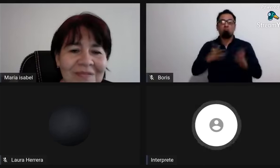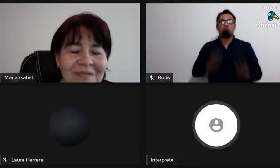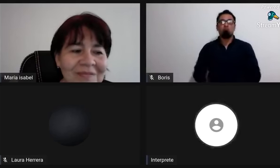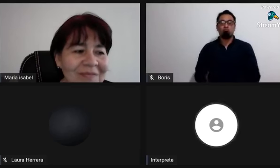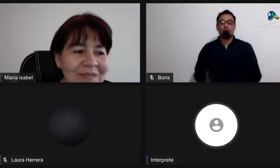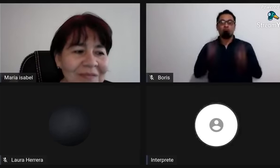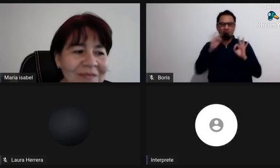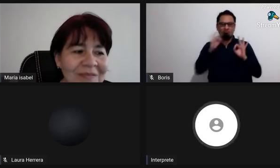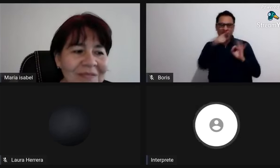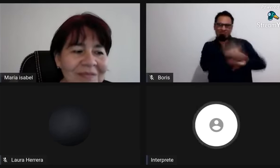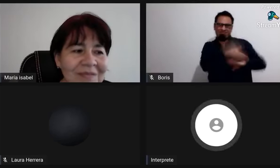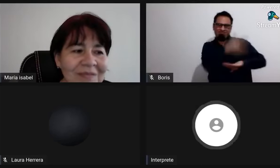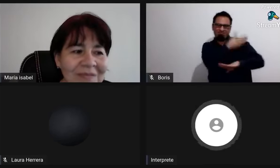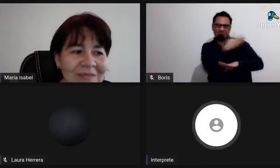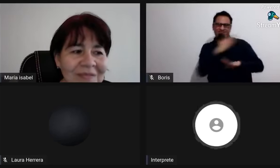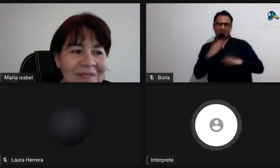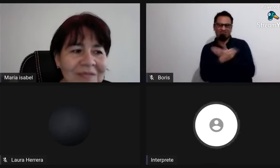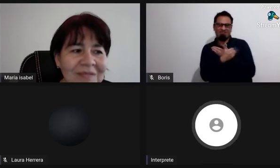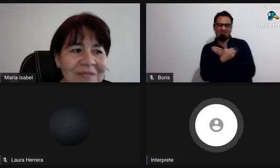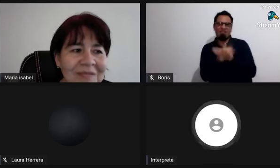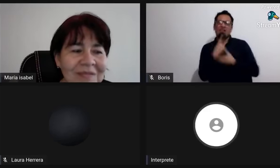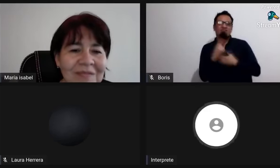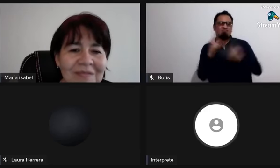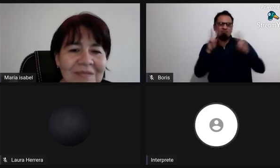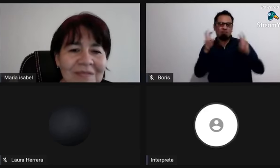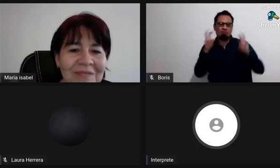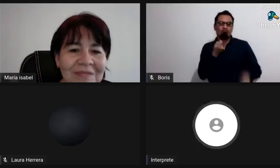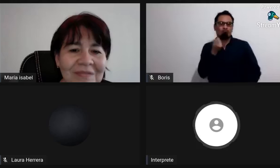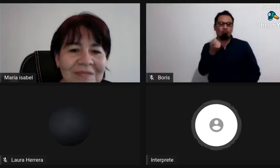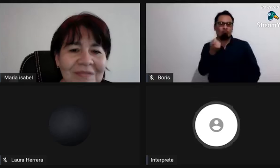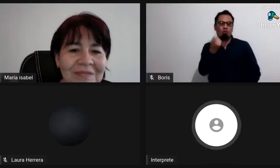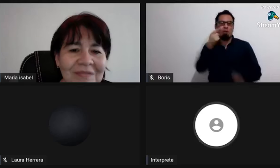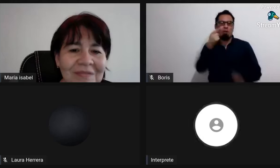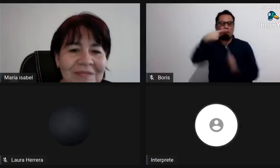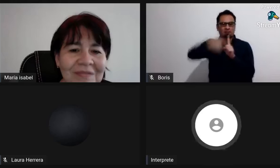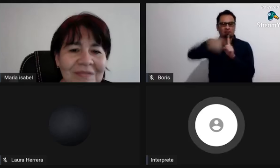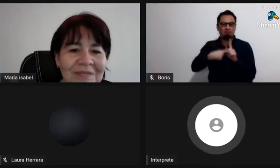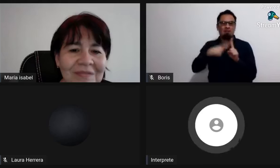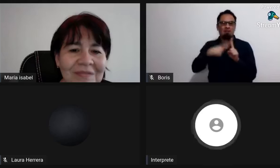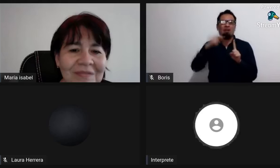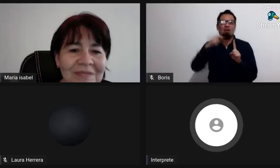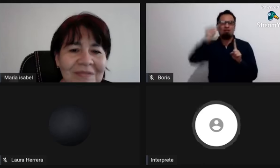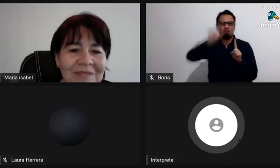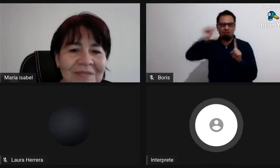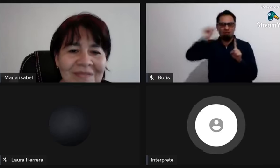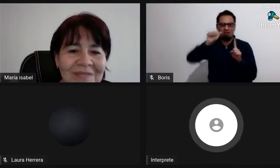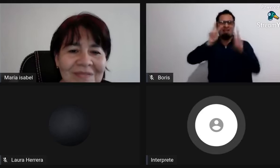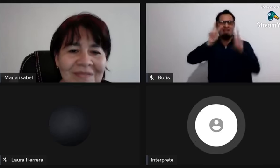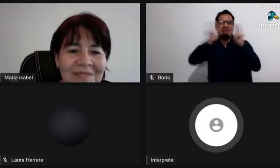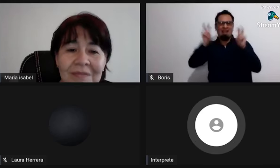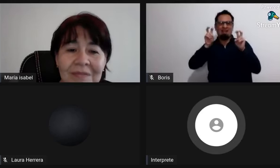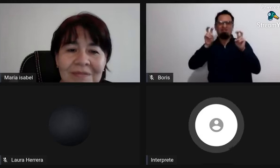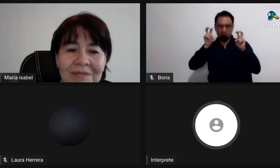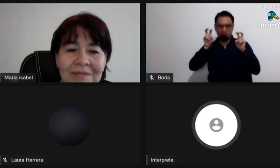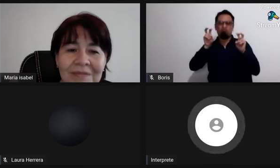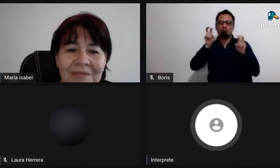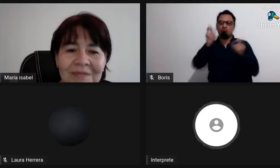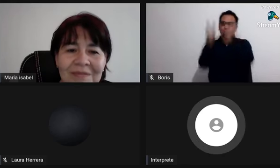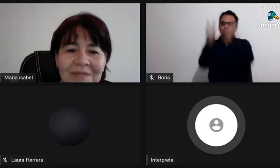ustedes tienen inquietudes o preguntas, pero pues que tal vez se ven a tientas para poder hacerlas. Así que